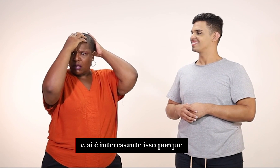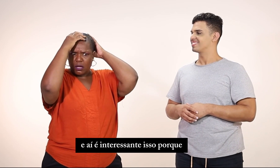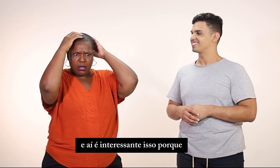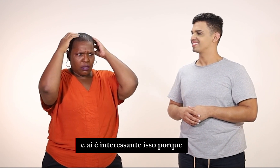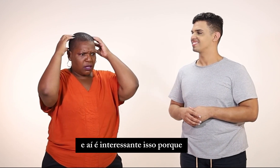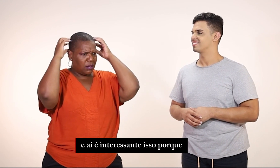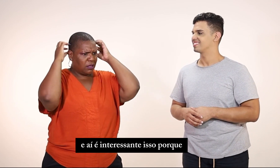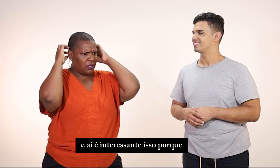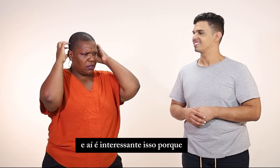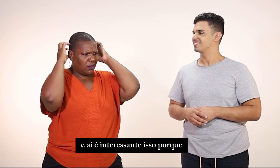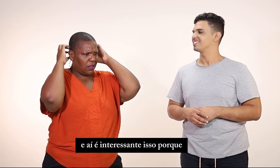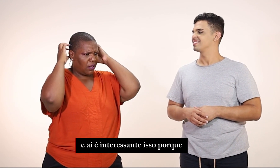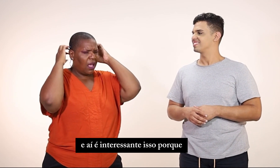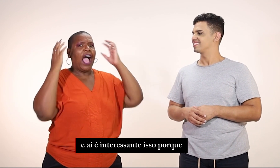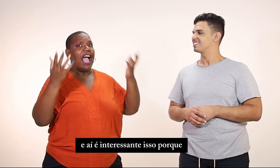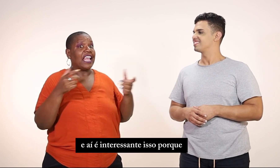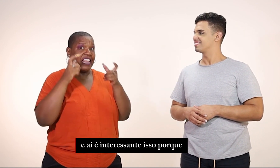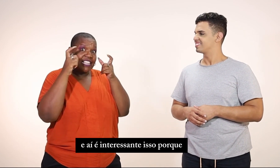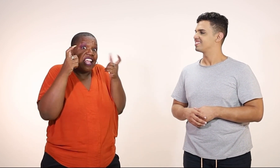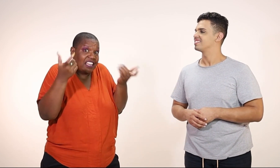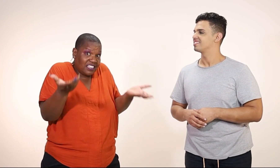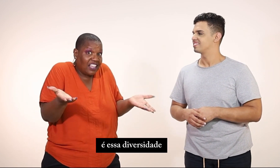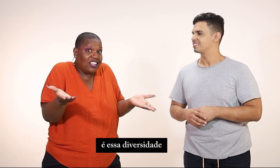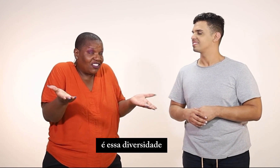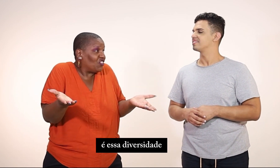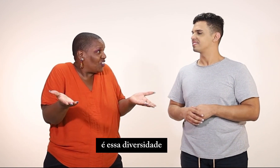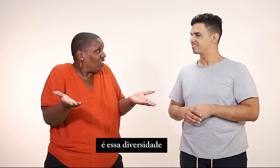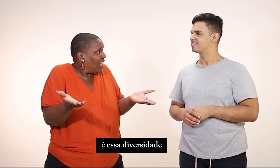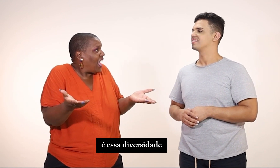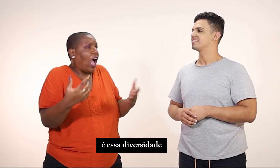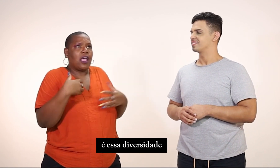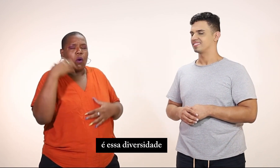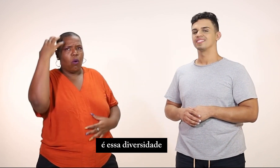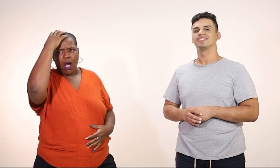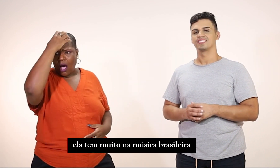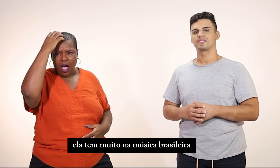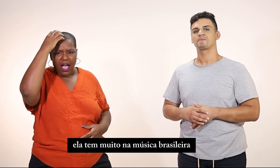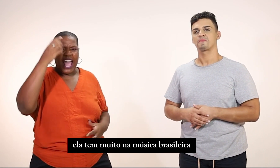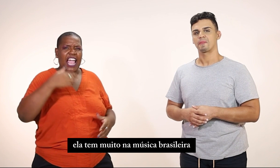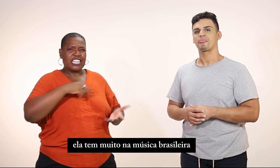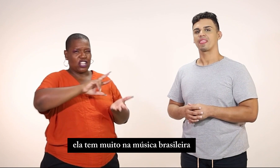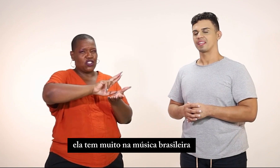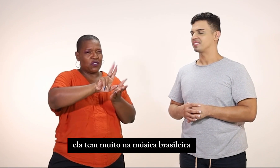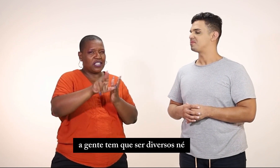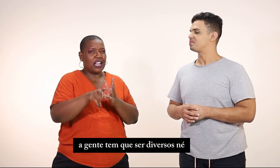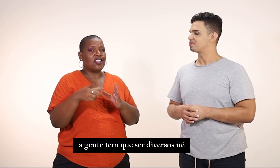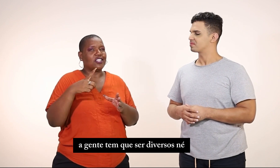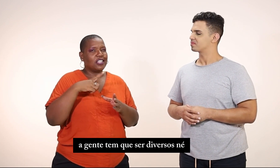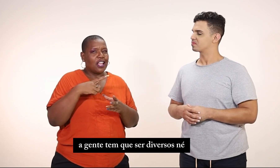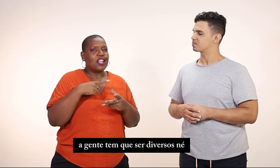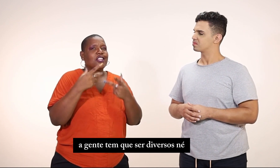é interessante isso, porque essa diversidade ela tem muito na música brasileira. A gente tem que ser diverso,